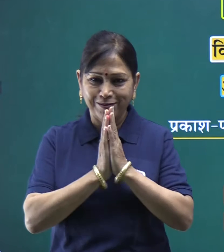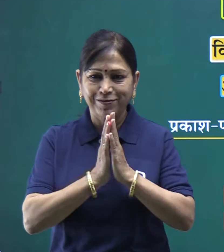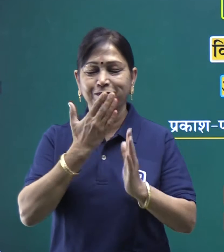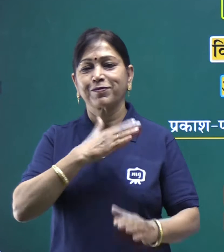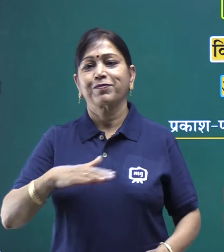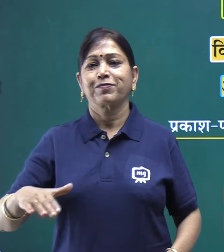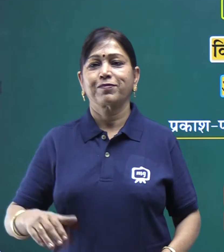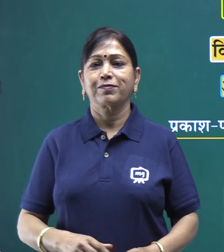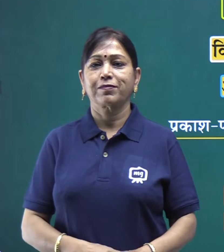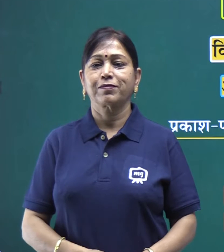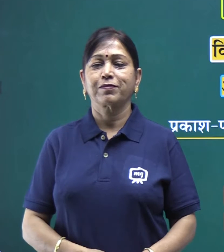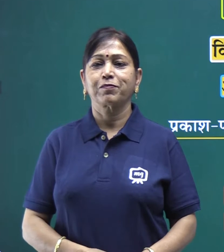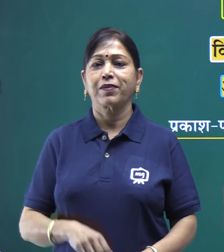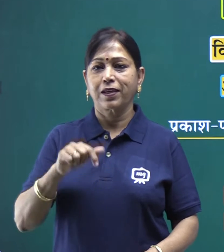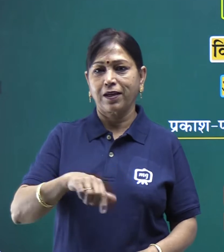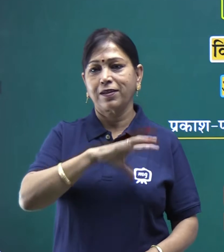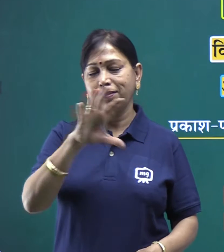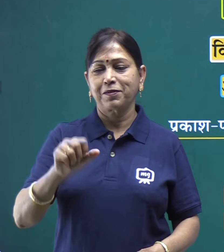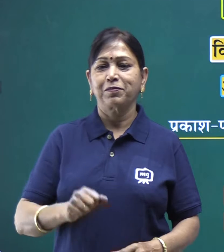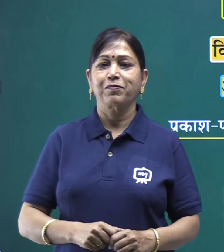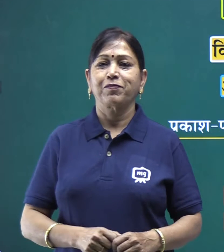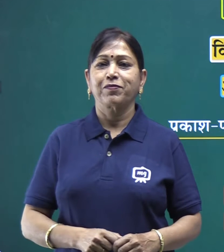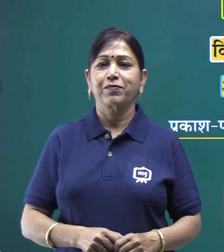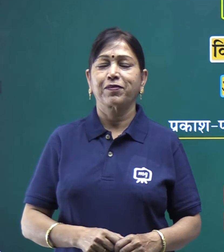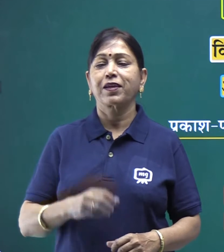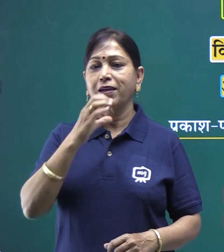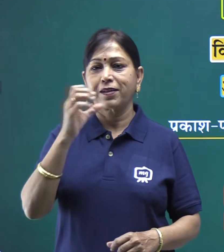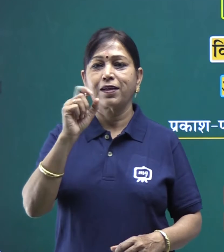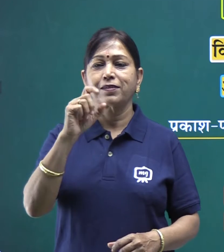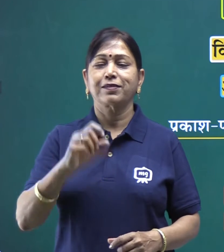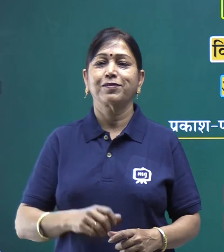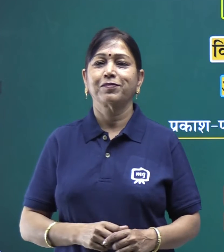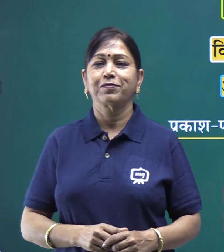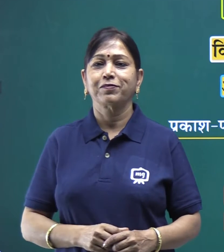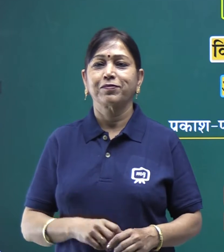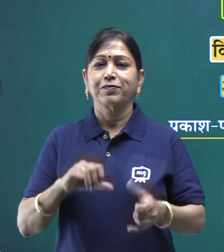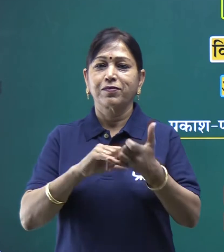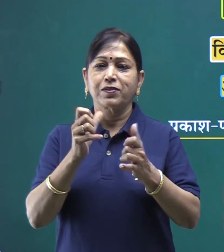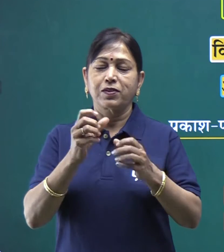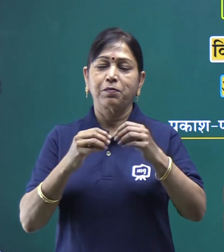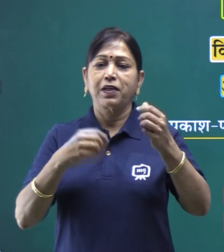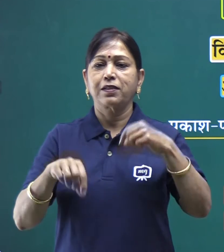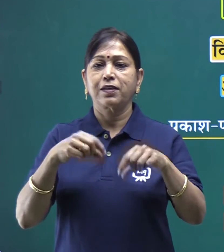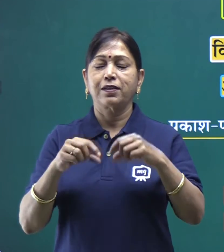नमस्ते बच्चों। आज हम कक्षा 10 विषय विज्ञान